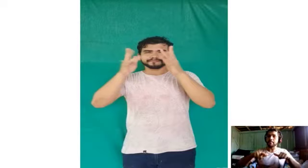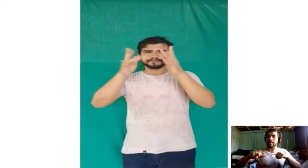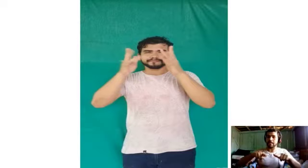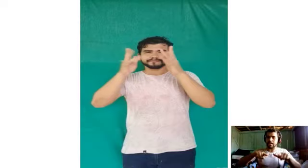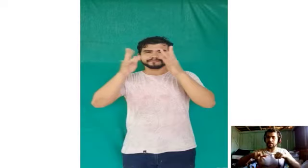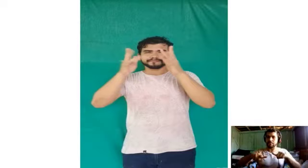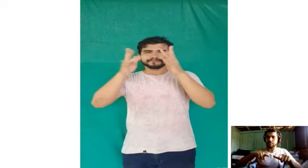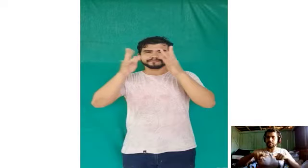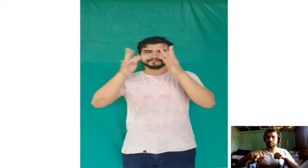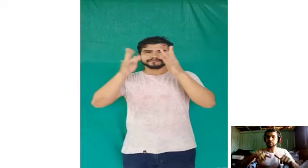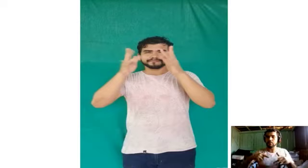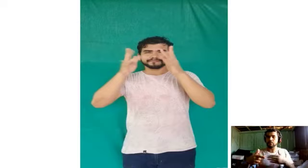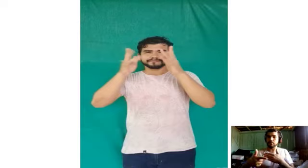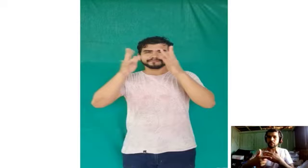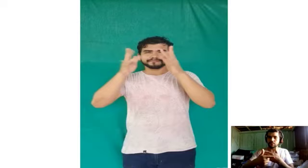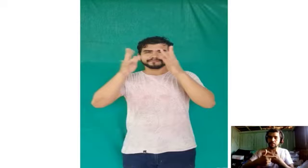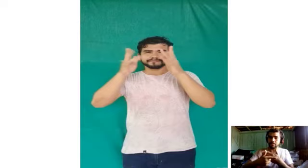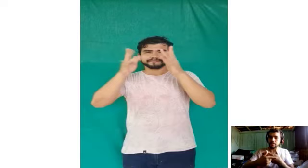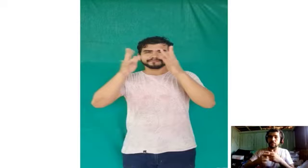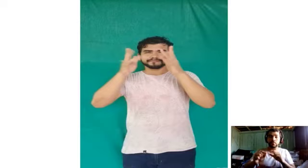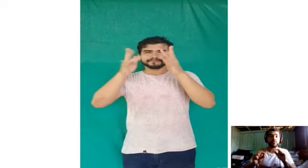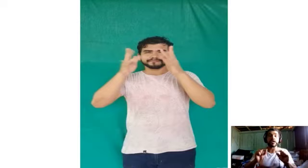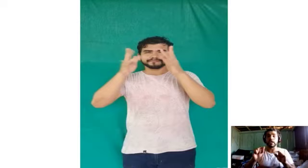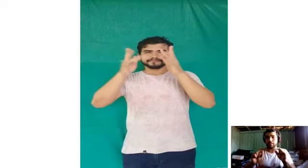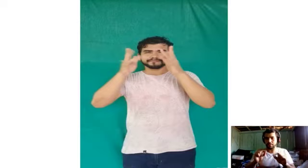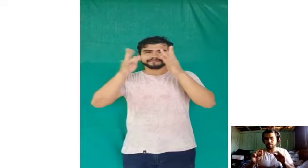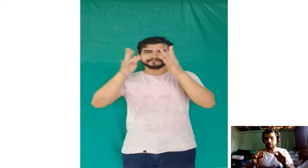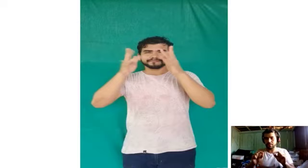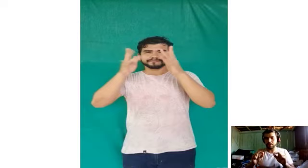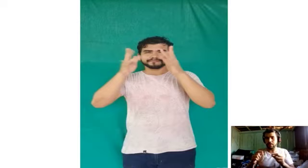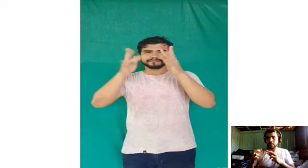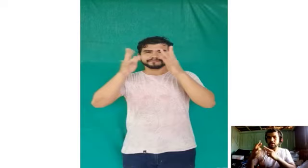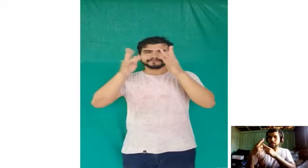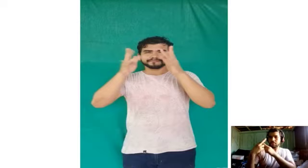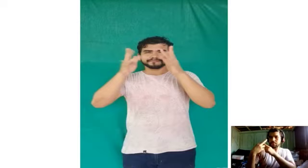eu trabalho. Função qual?